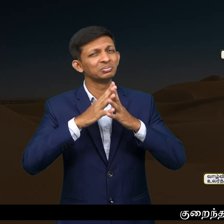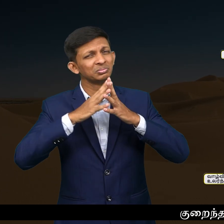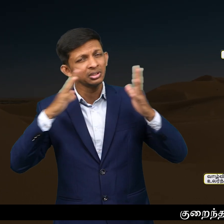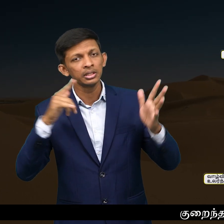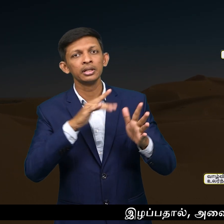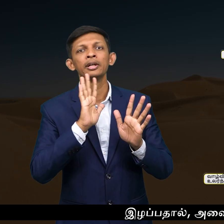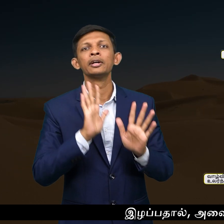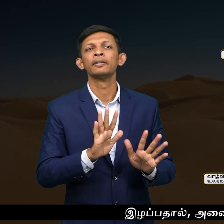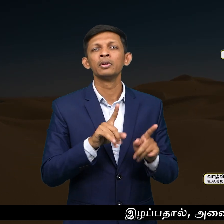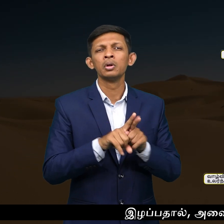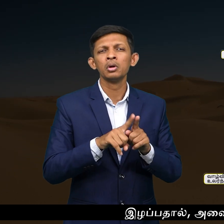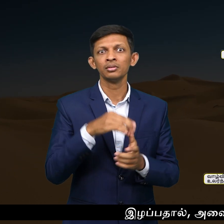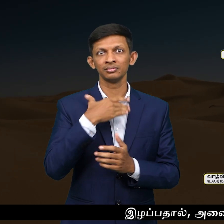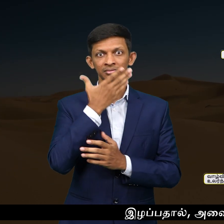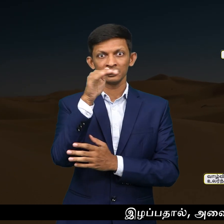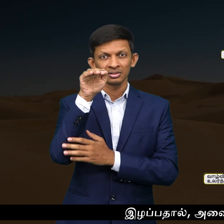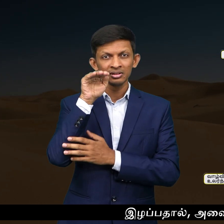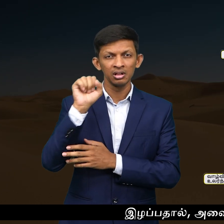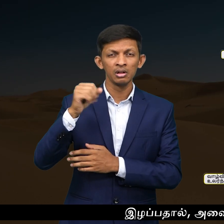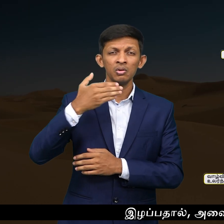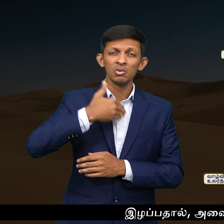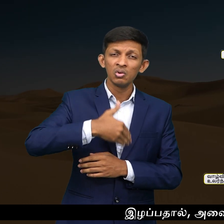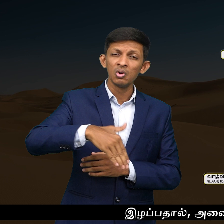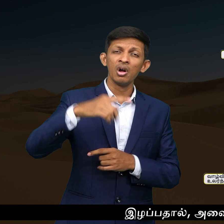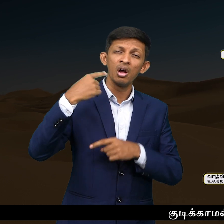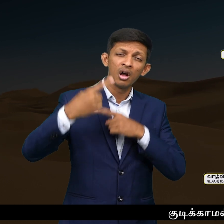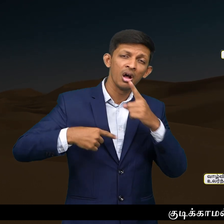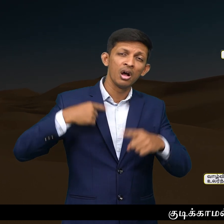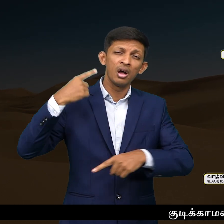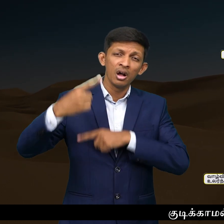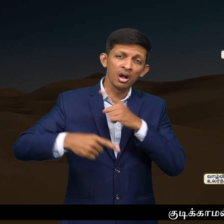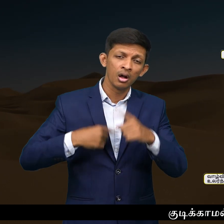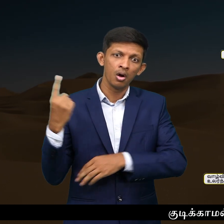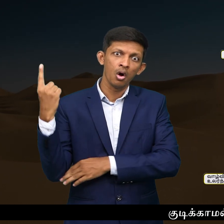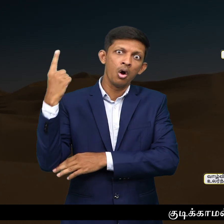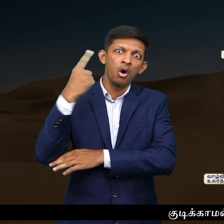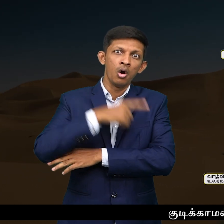குறைந்த அளவு நீரை இழப்பதால் அவை பல நாட்கள் தண்ணீர்